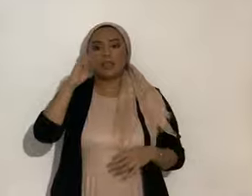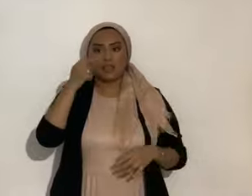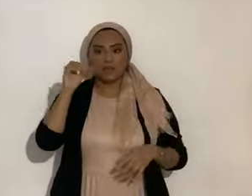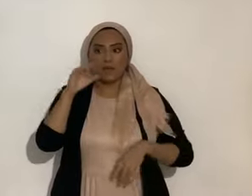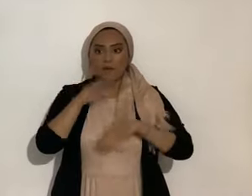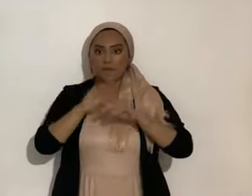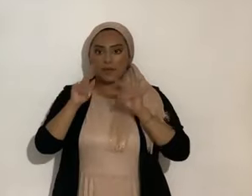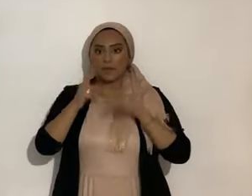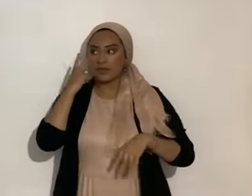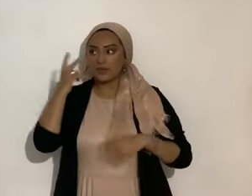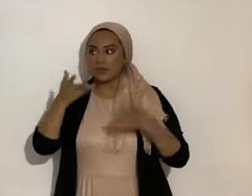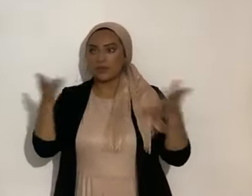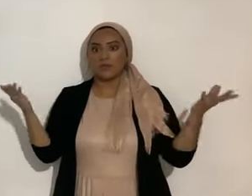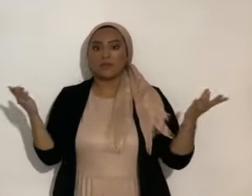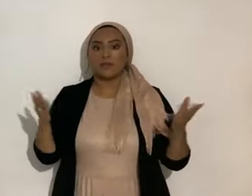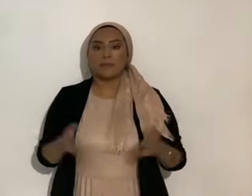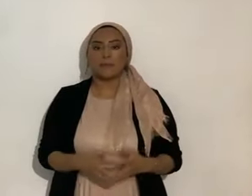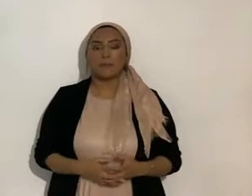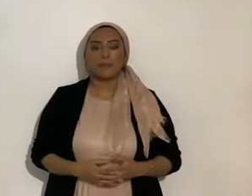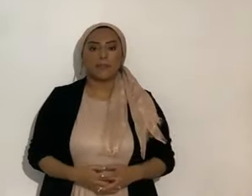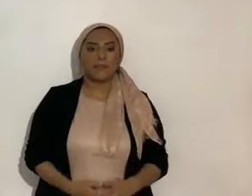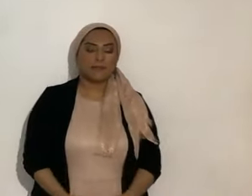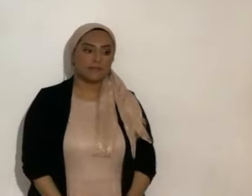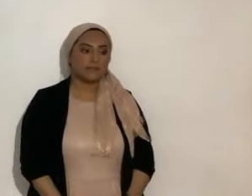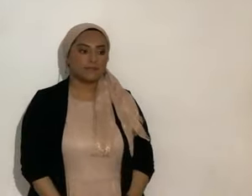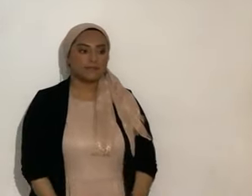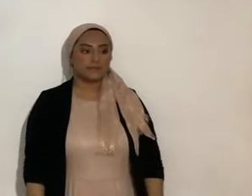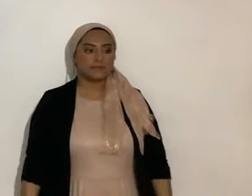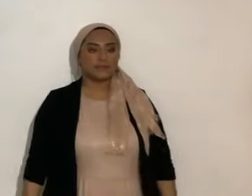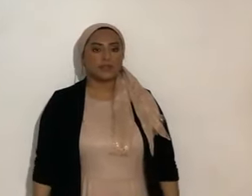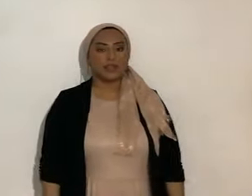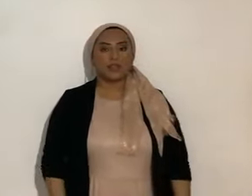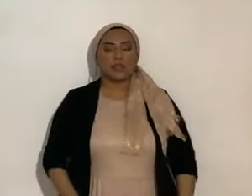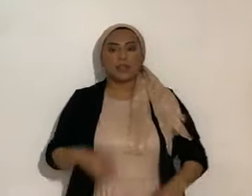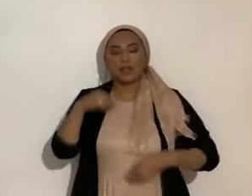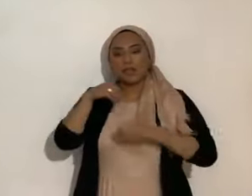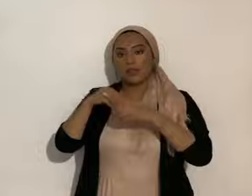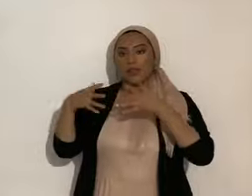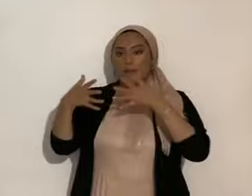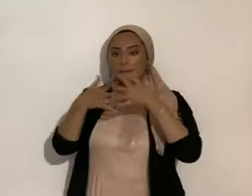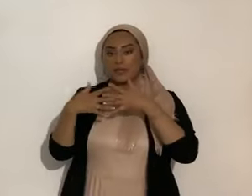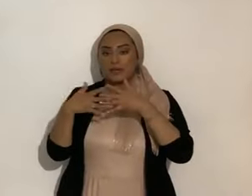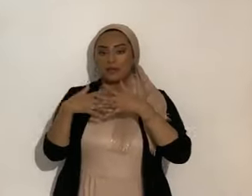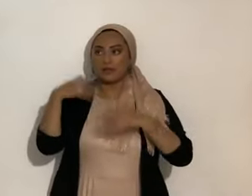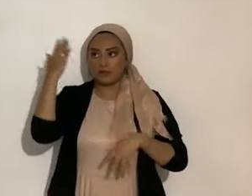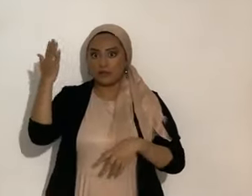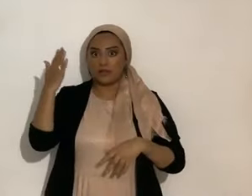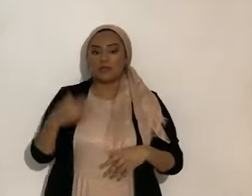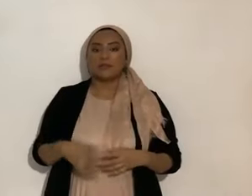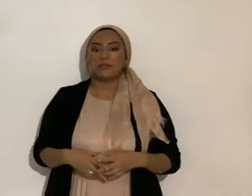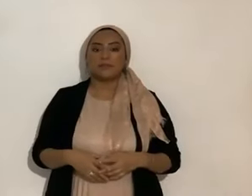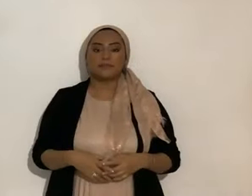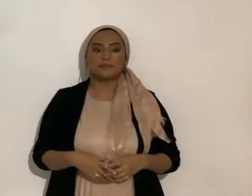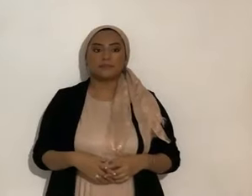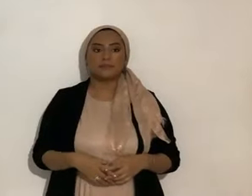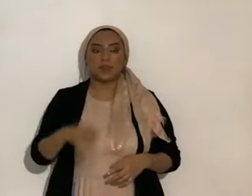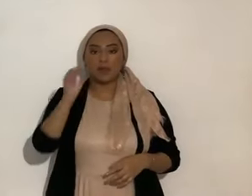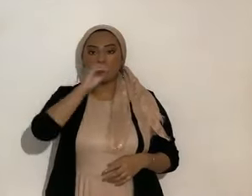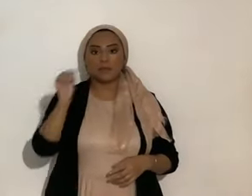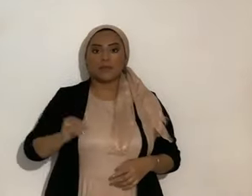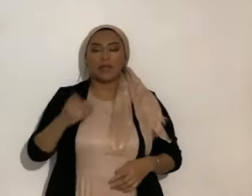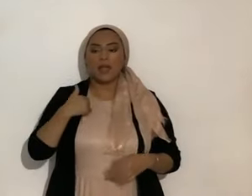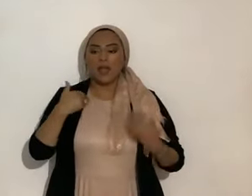mucho. Mira, pero ya te paga. El promedio en Estados Unidos de Norteamérica, yo había